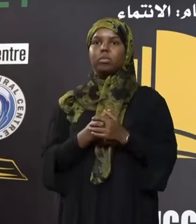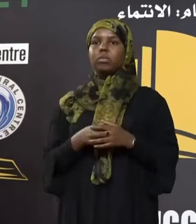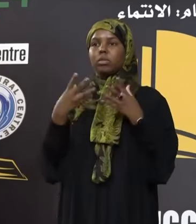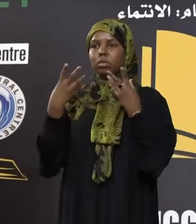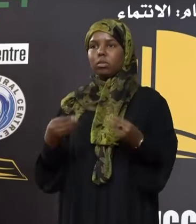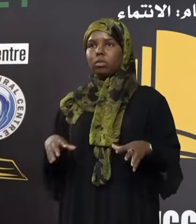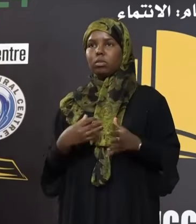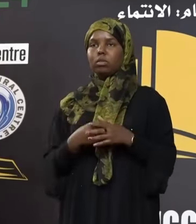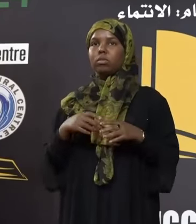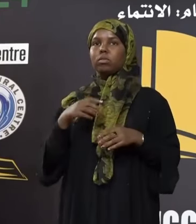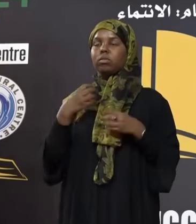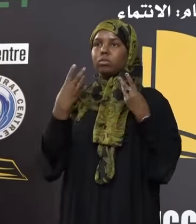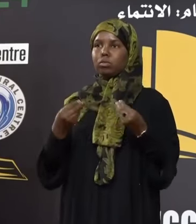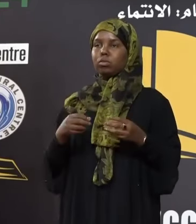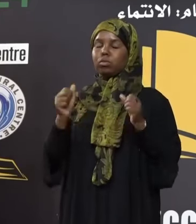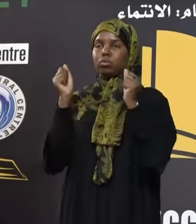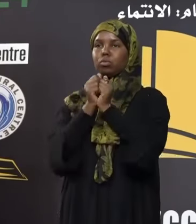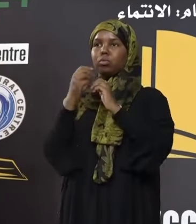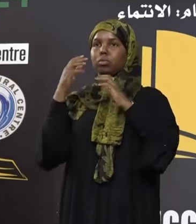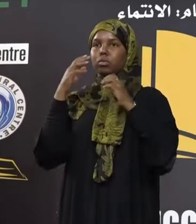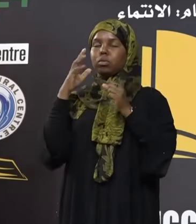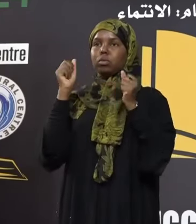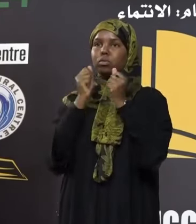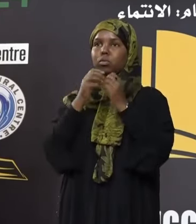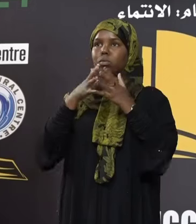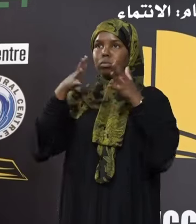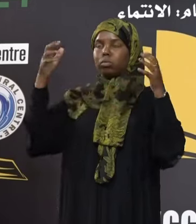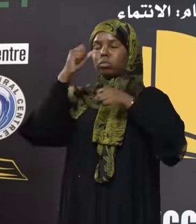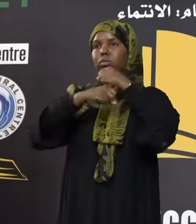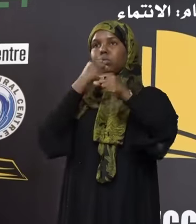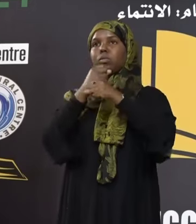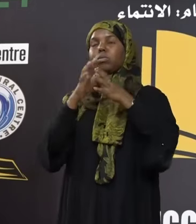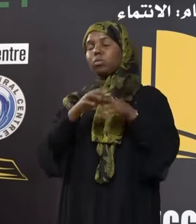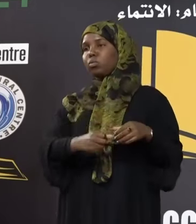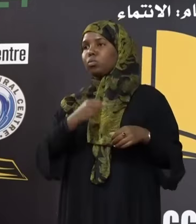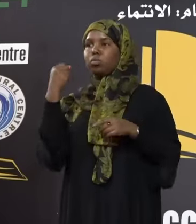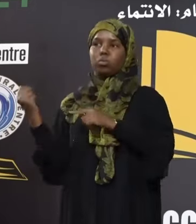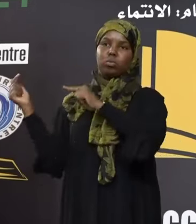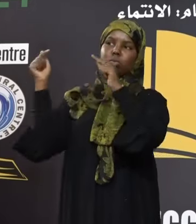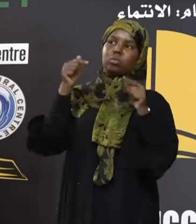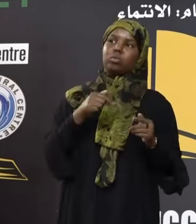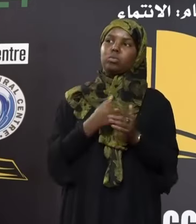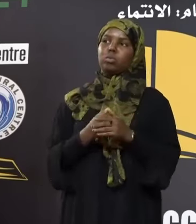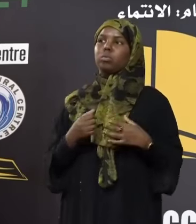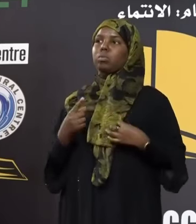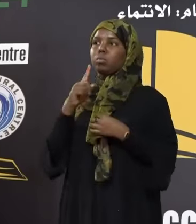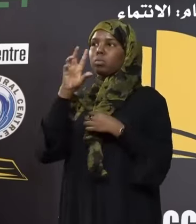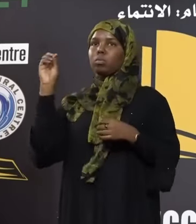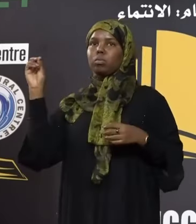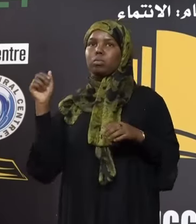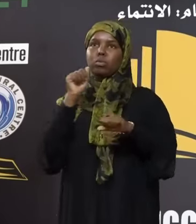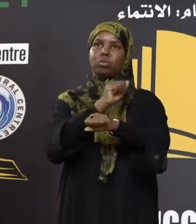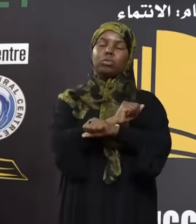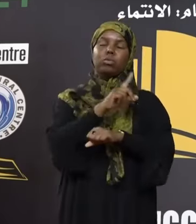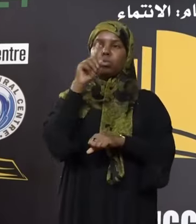khasaare 12 sannadood ee jabhad ku soo hogaamiyey guul ku keenay 100 jeer wax eriyadeen 100 jeerna